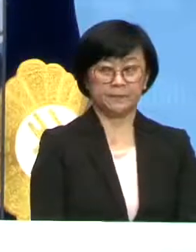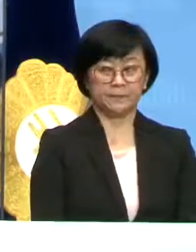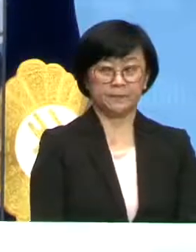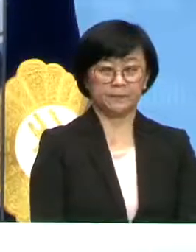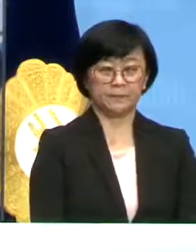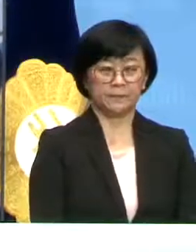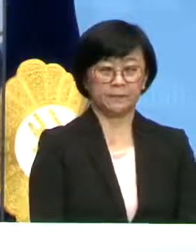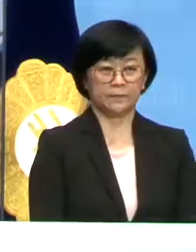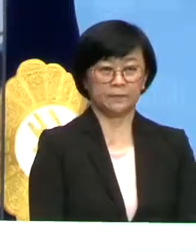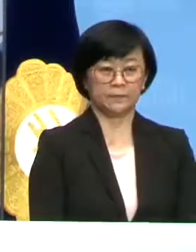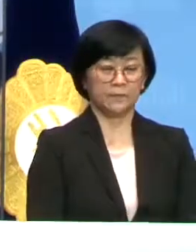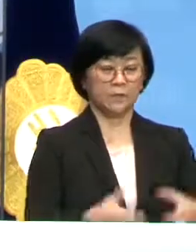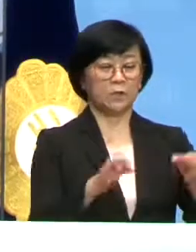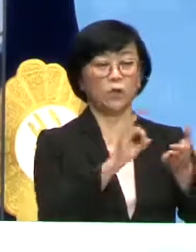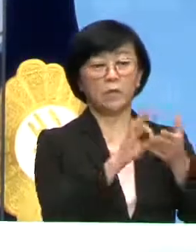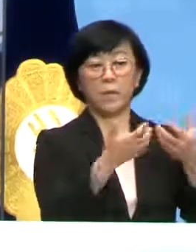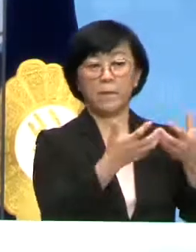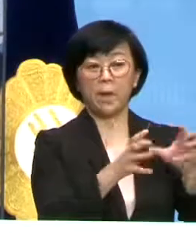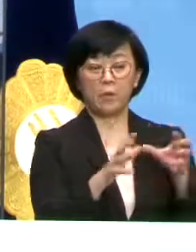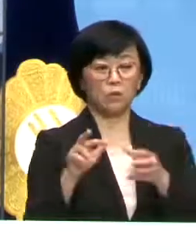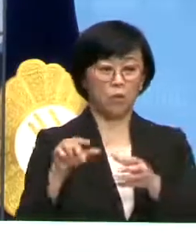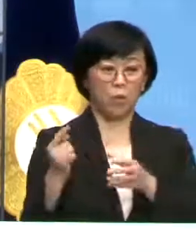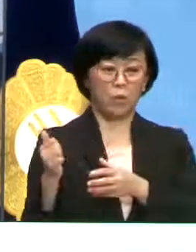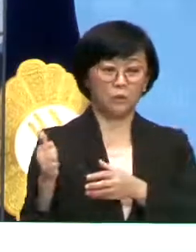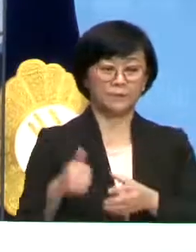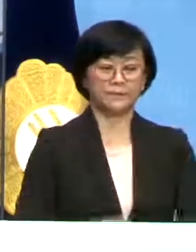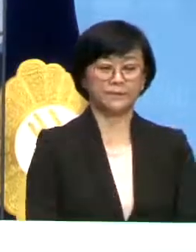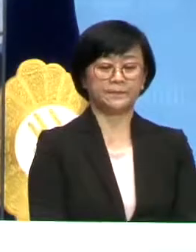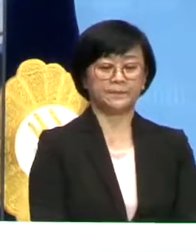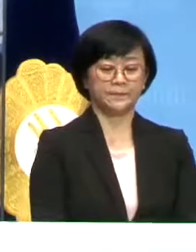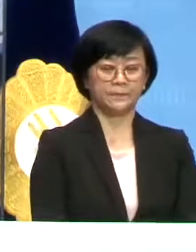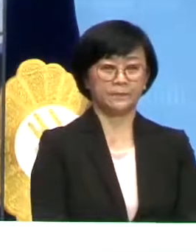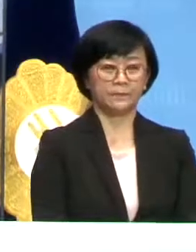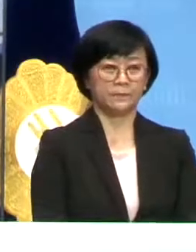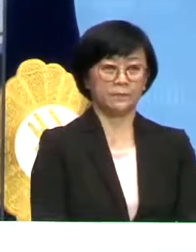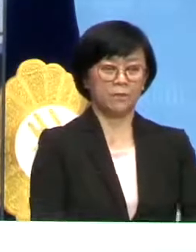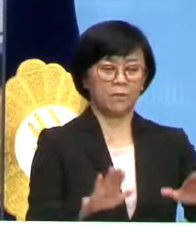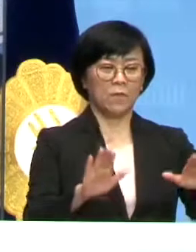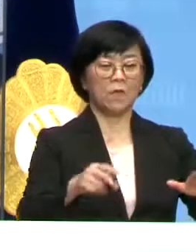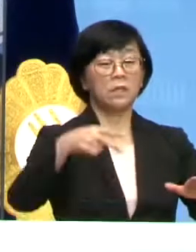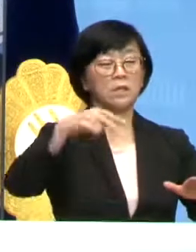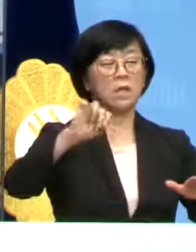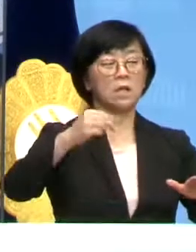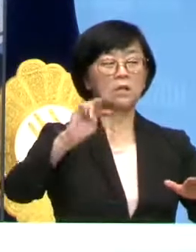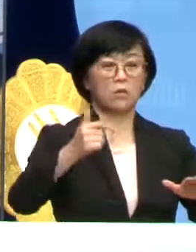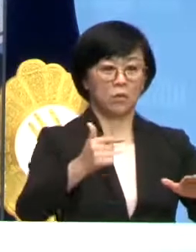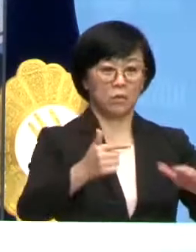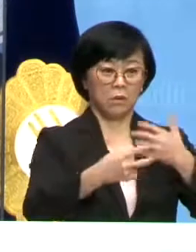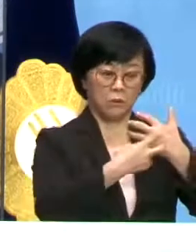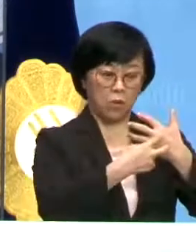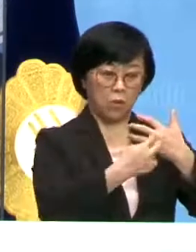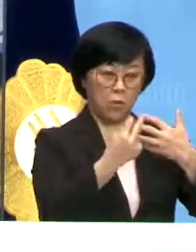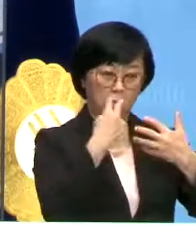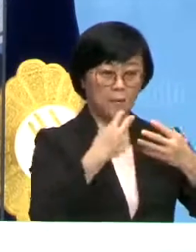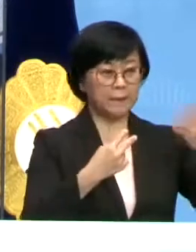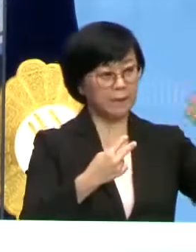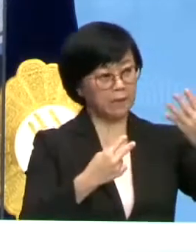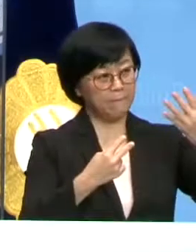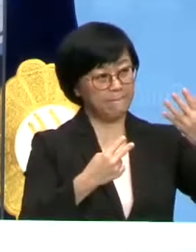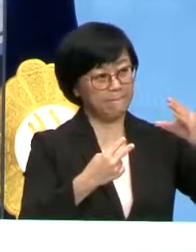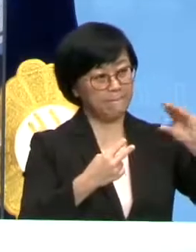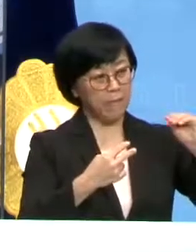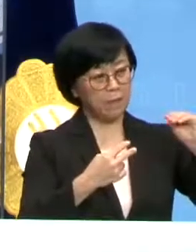예 금융소비자연맹 조에 4입니다 음 이 실손의료보험 운 4000만